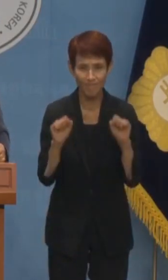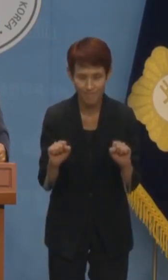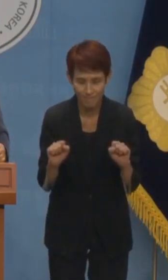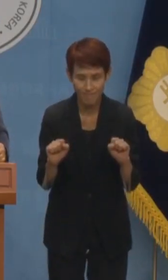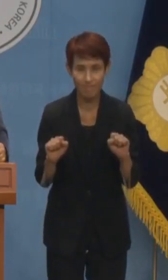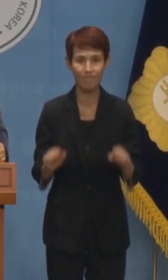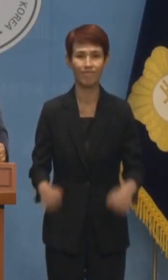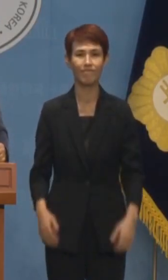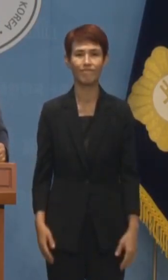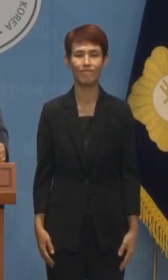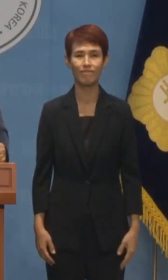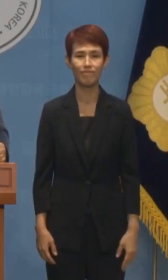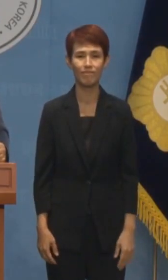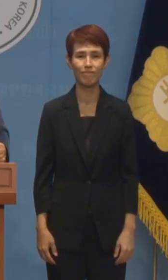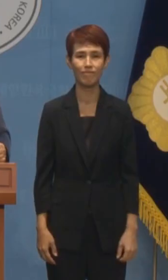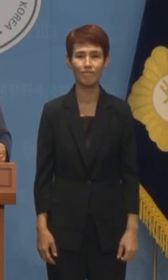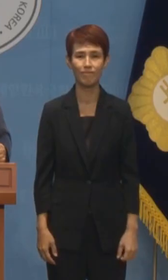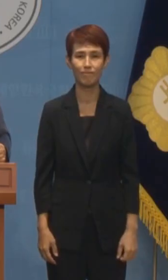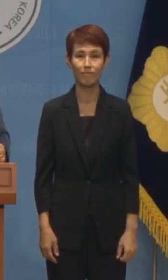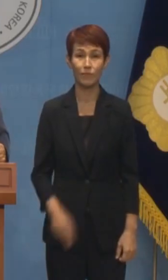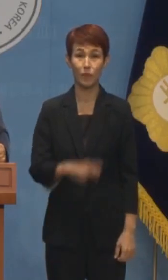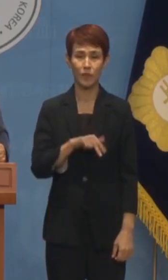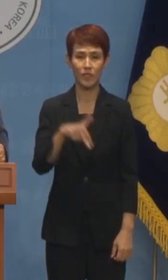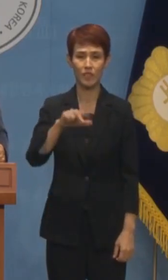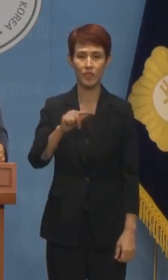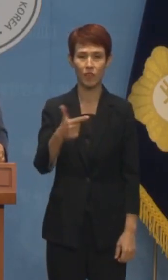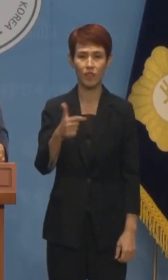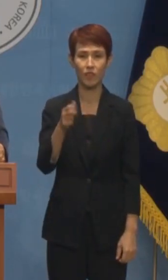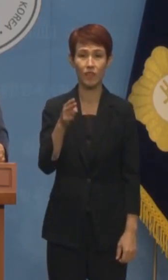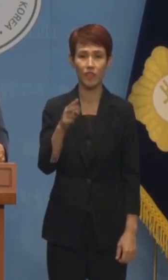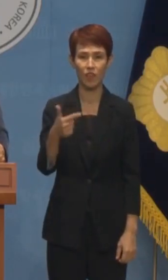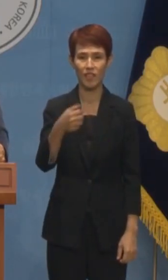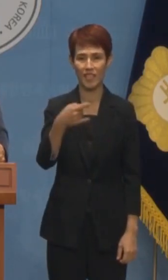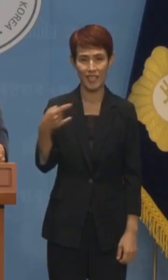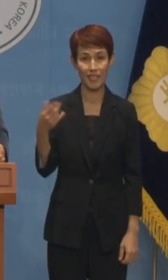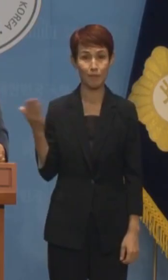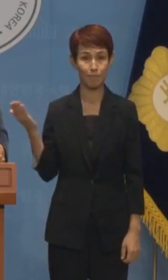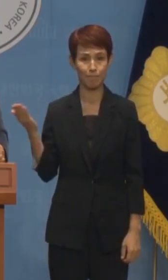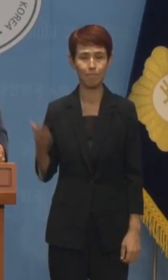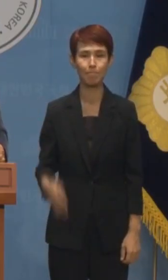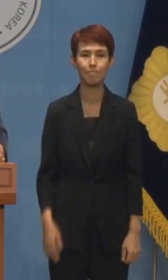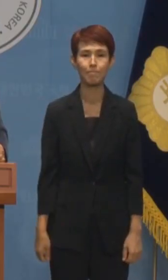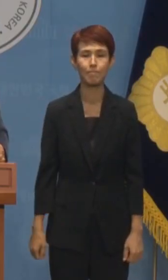안녕하세요. 서울 중성동갑 국회의원 전현희입니다.